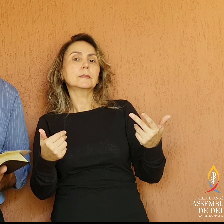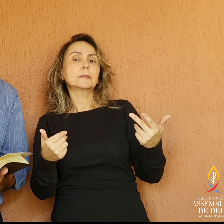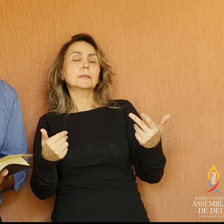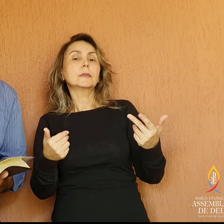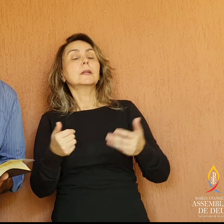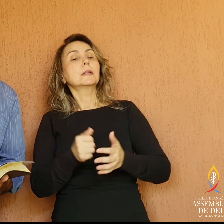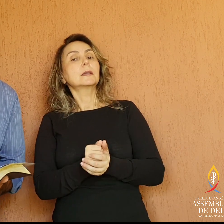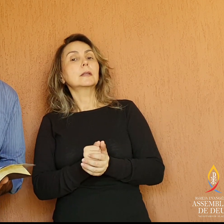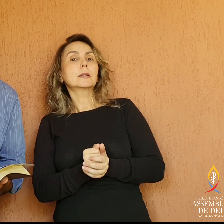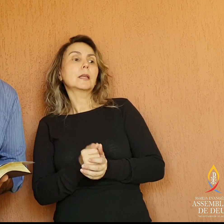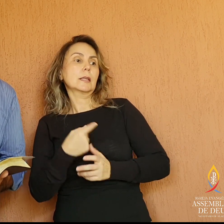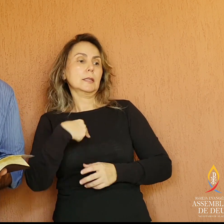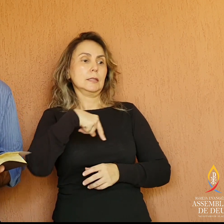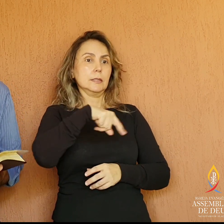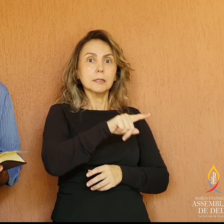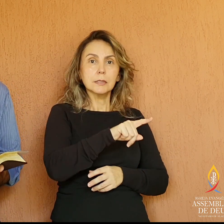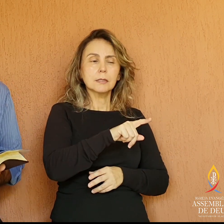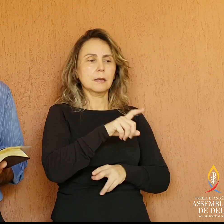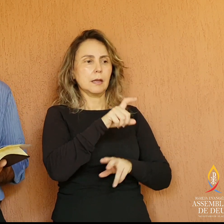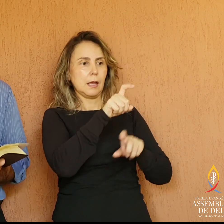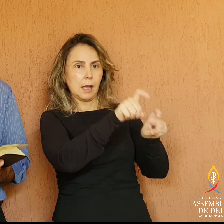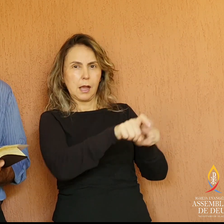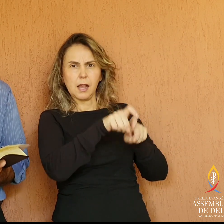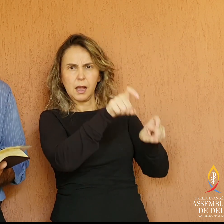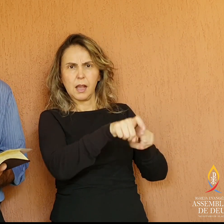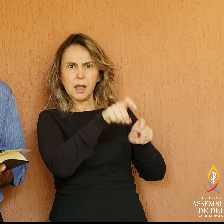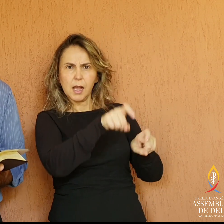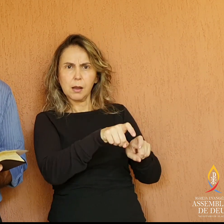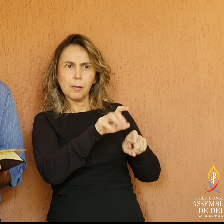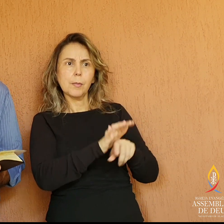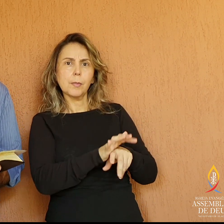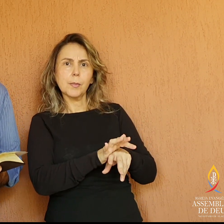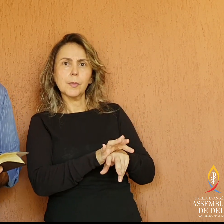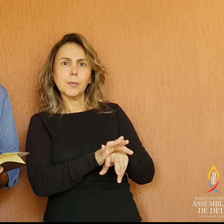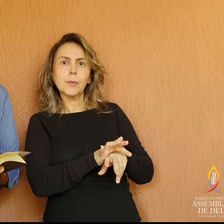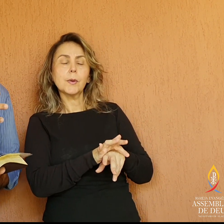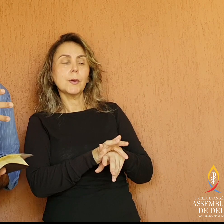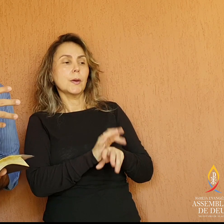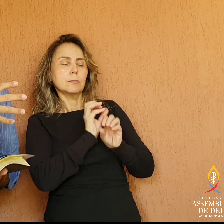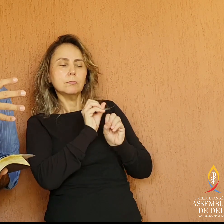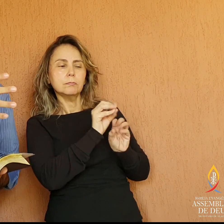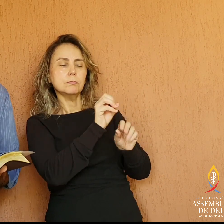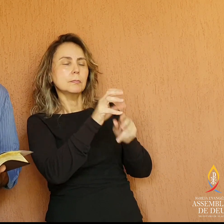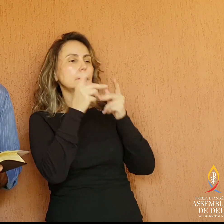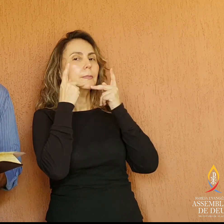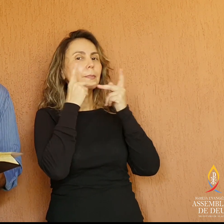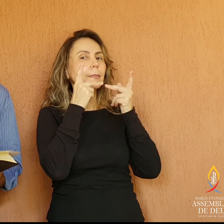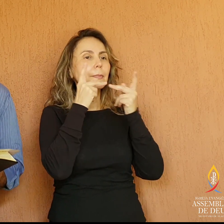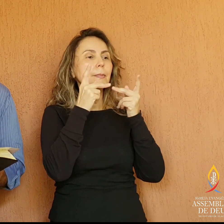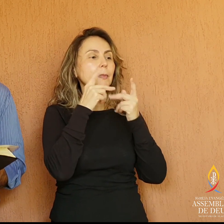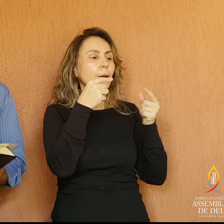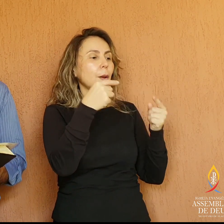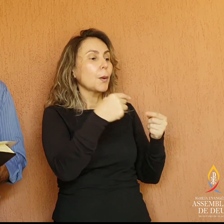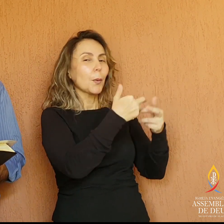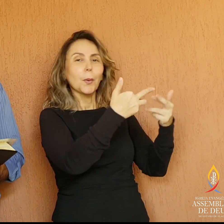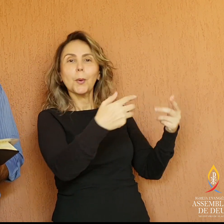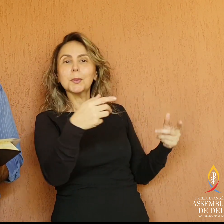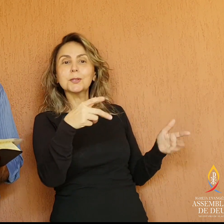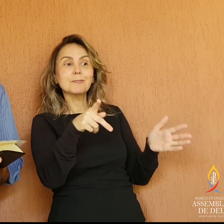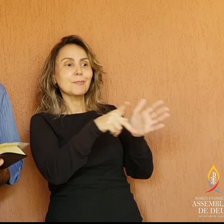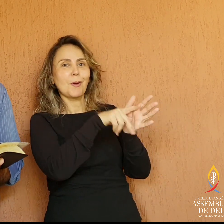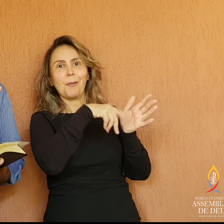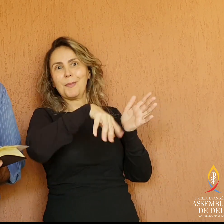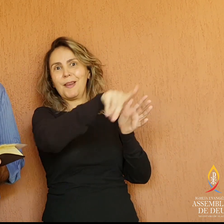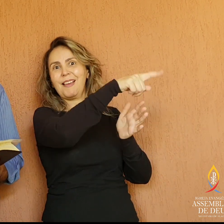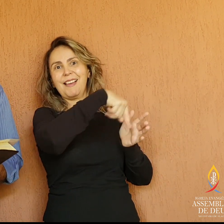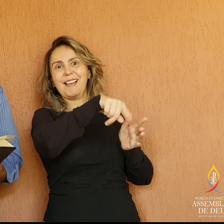Quando ele ia para o campo, ele pregava o evangelho em relação às coisas que tinha lá no campo. Ele fazia